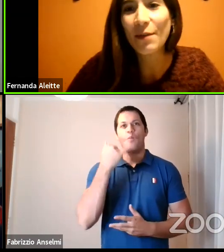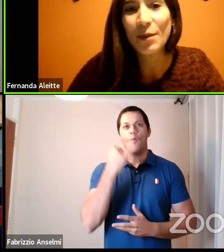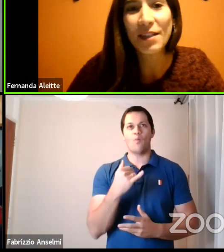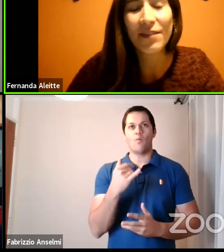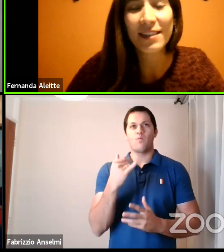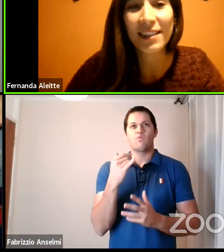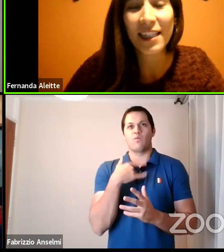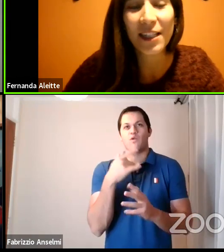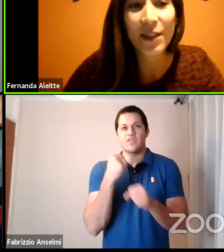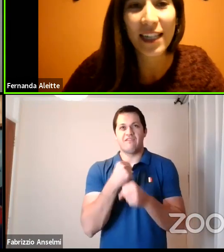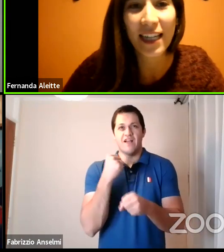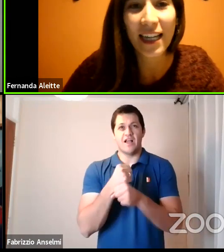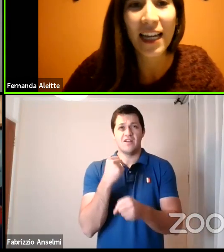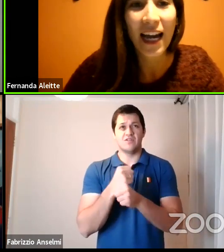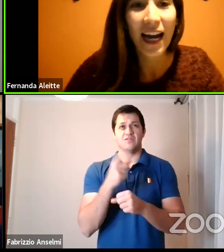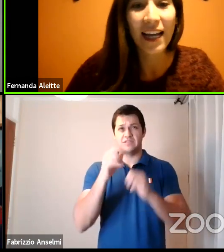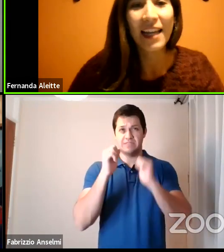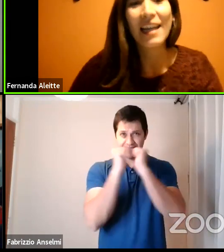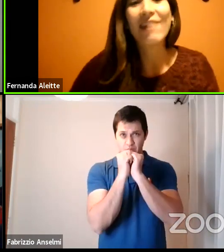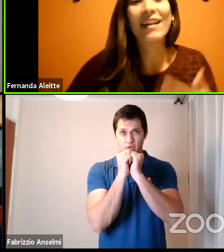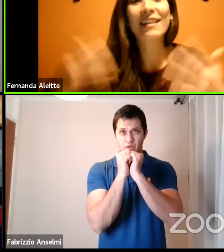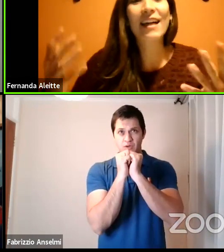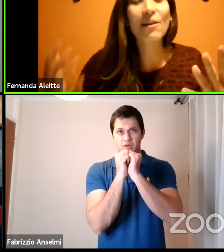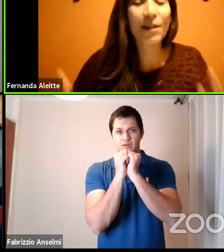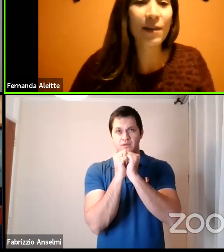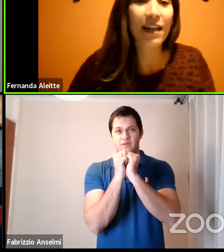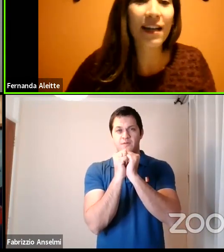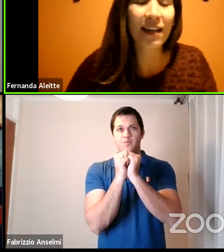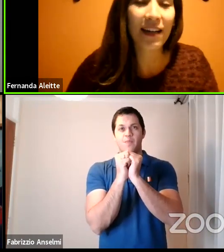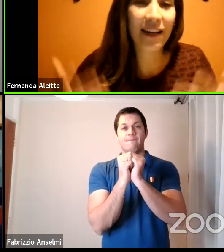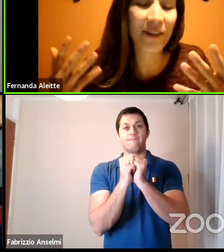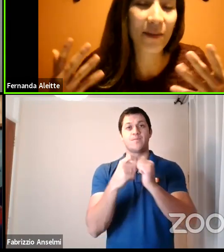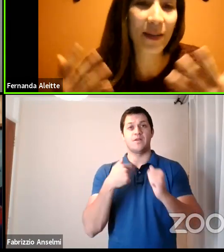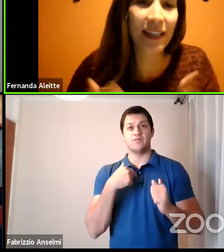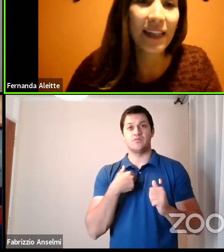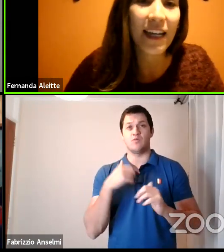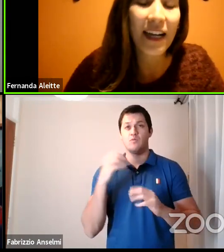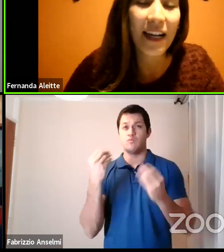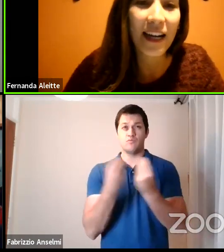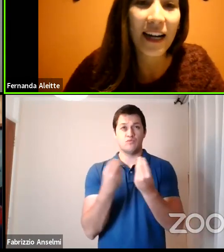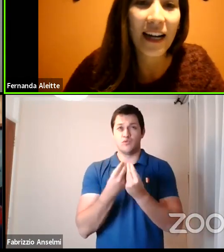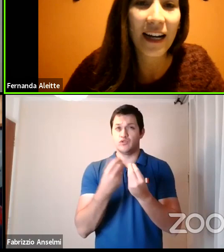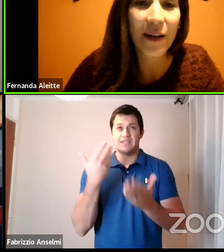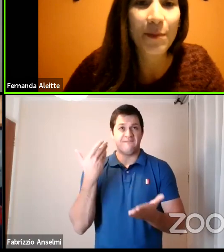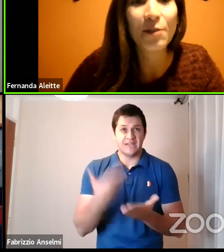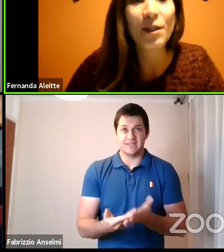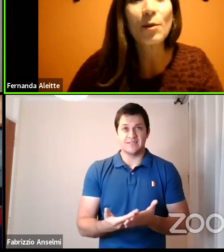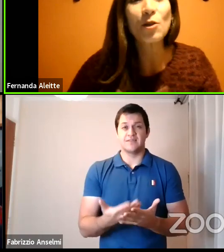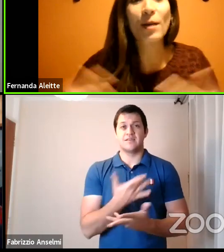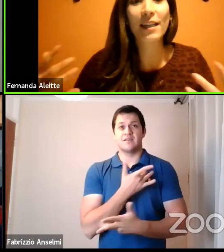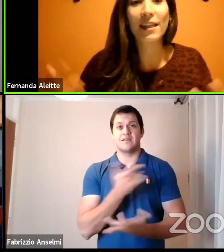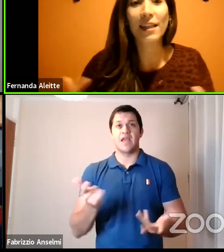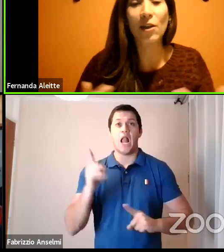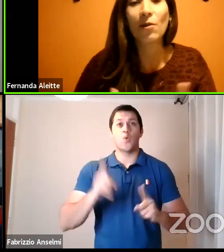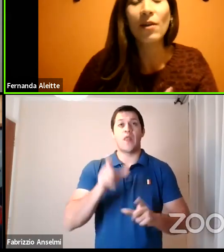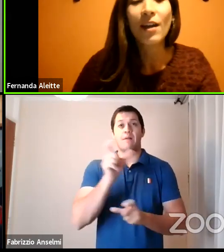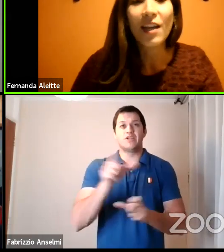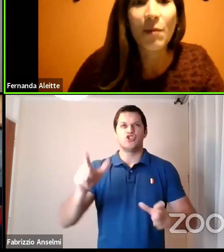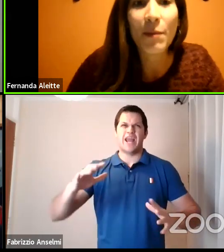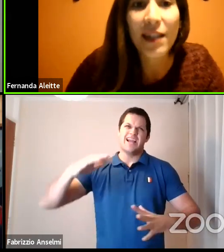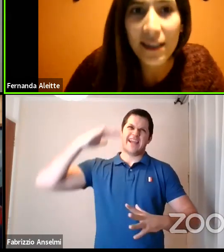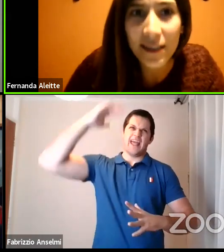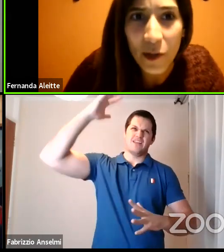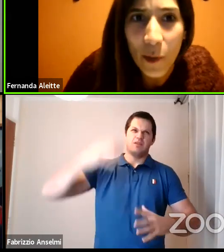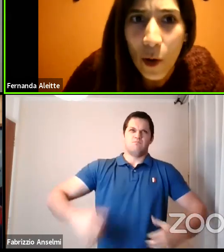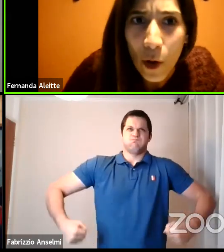trabajo muchas veces teniendo que levantar o ayudar a bipedestar a personas mucho más grandes que yo,